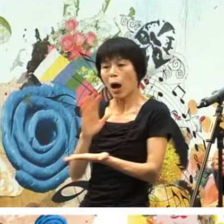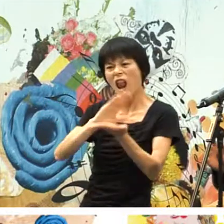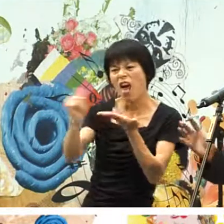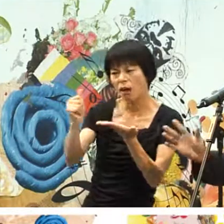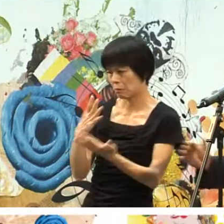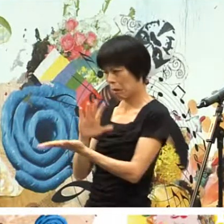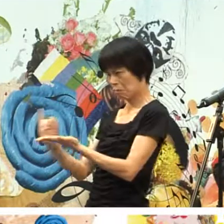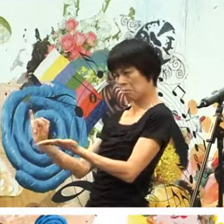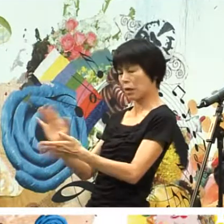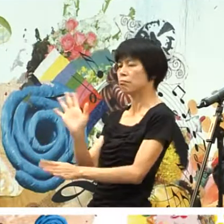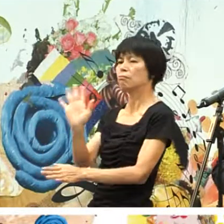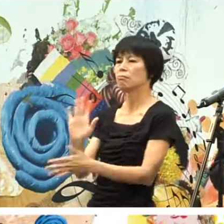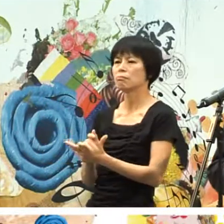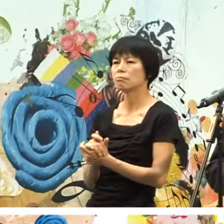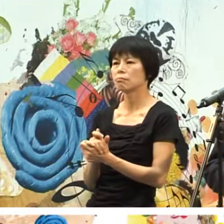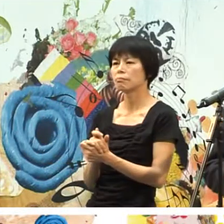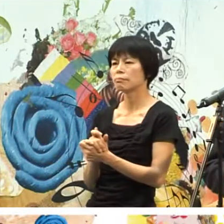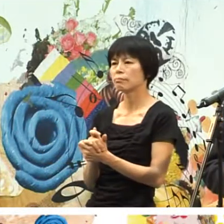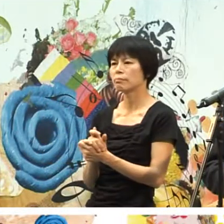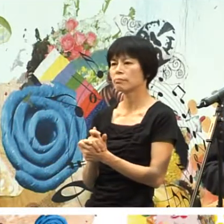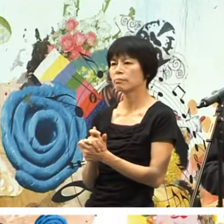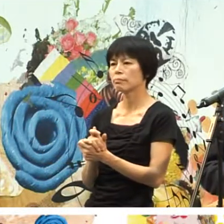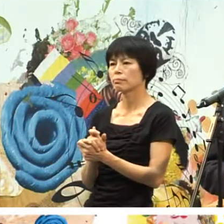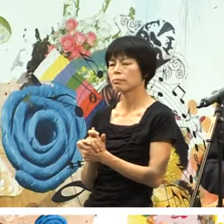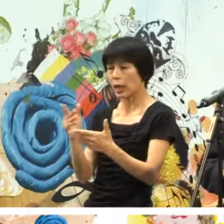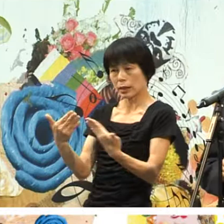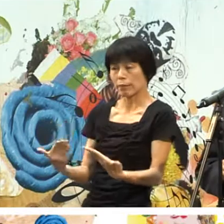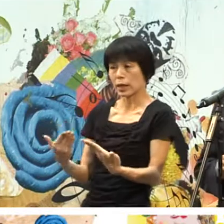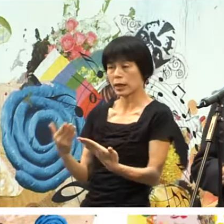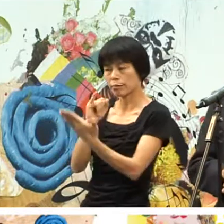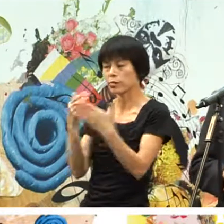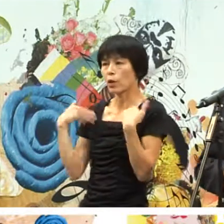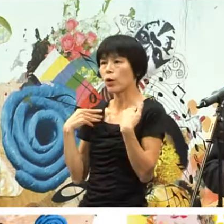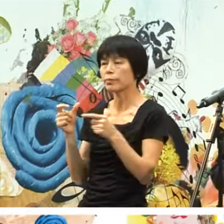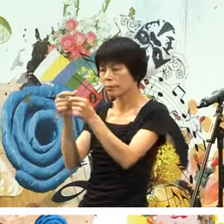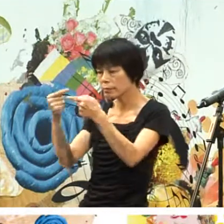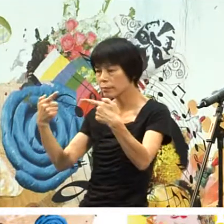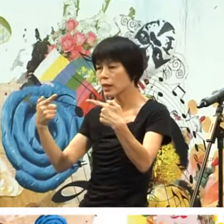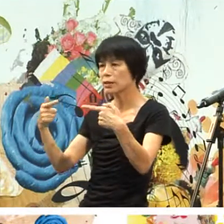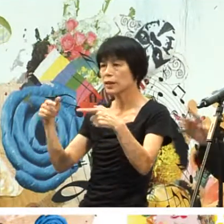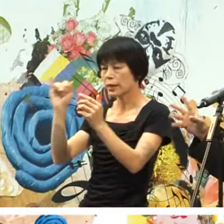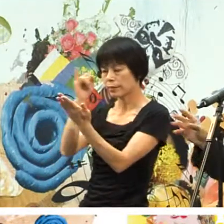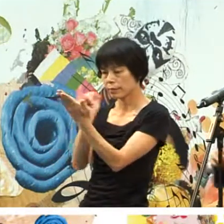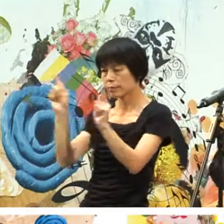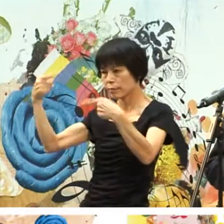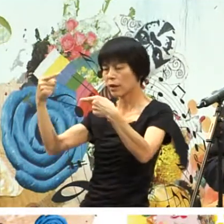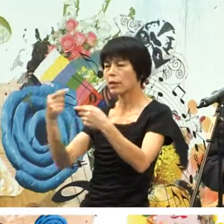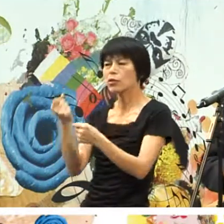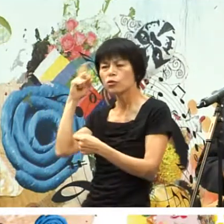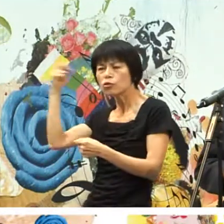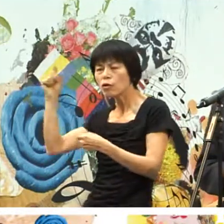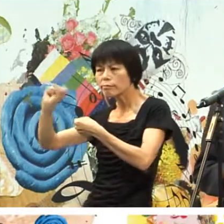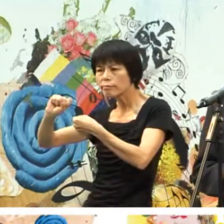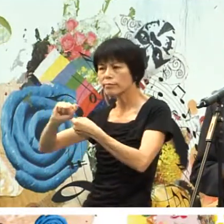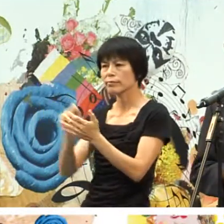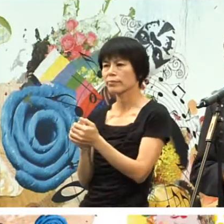啲，嗰個叫做冇咁靚。而透過呢個活動咧，今日叫多一點藝術節咧，我仲想加多個注腳，